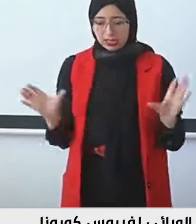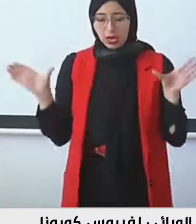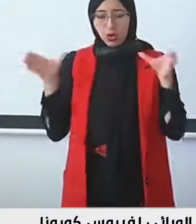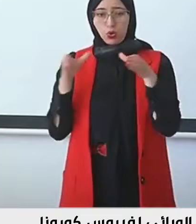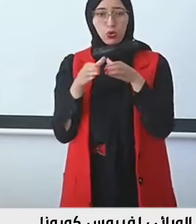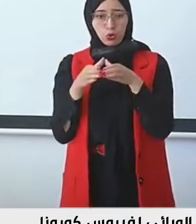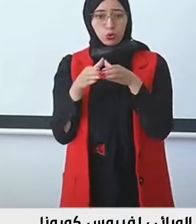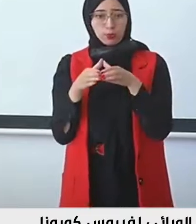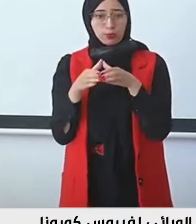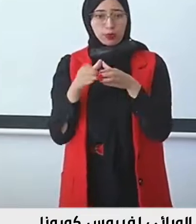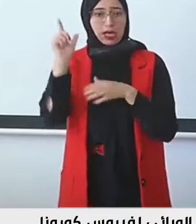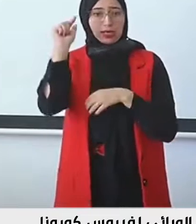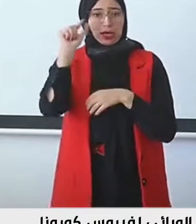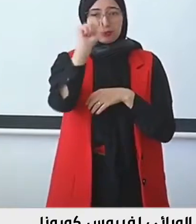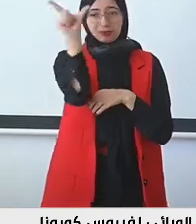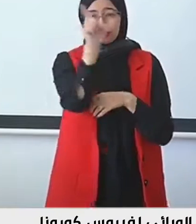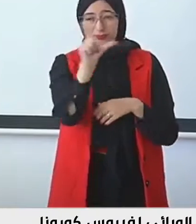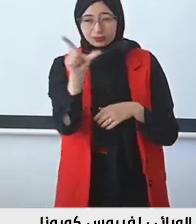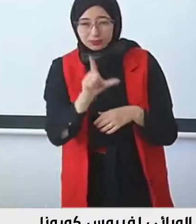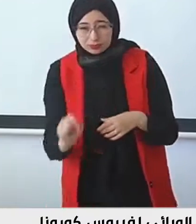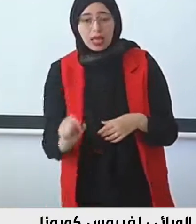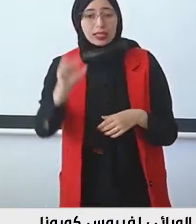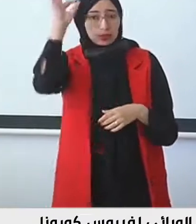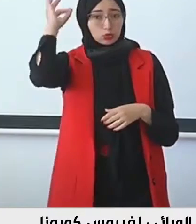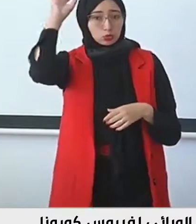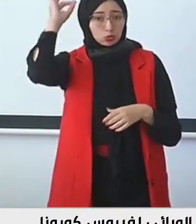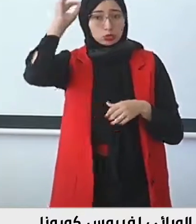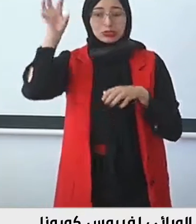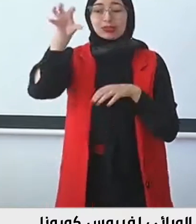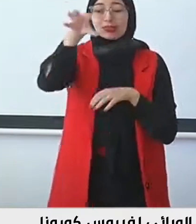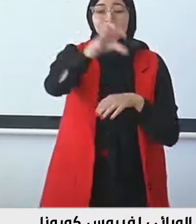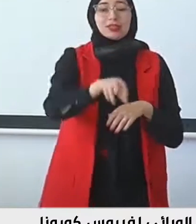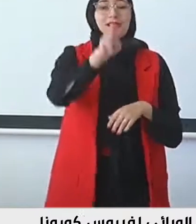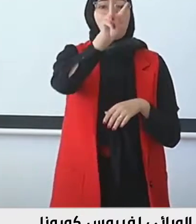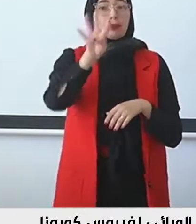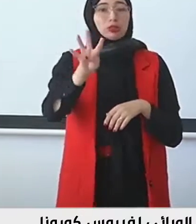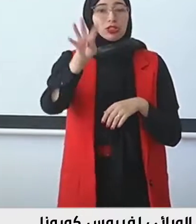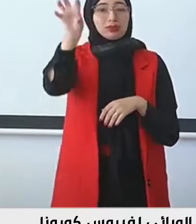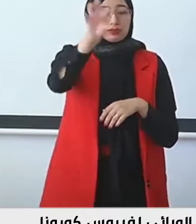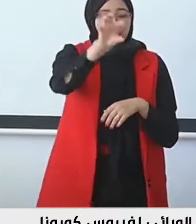اللي موجوده على المستوى الوطني في المرصد الوطني، وهما وعندنا